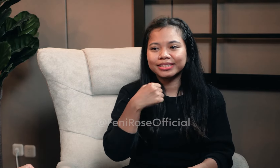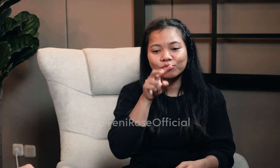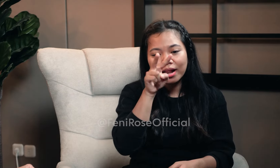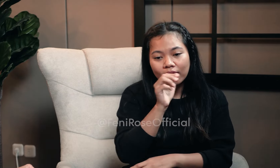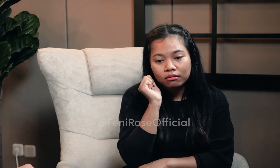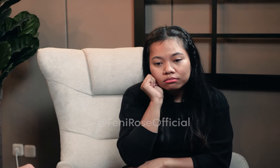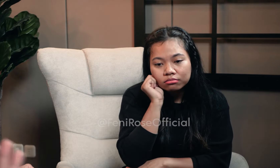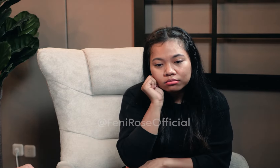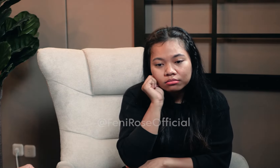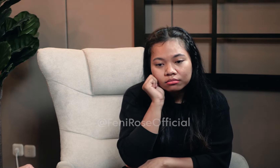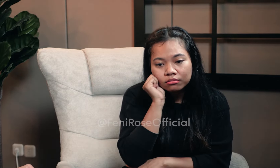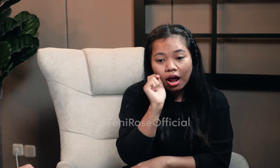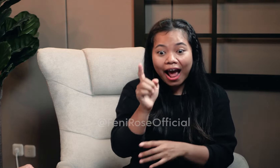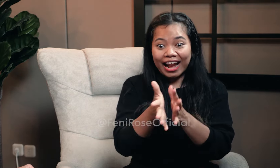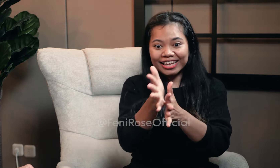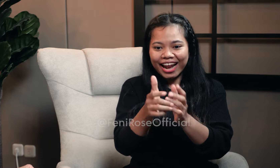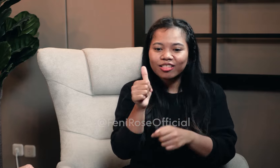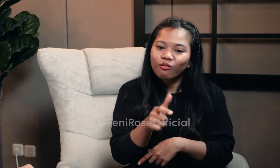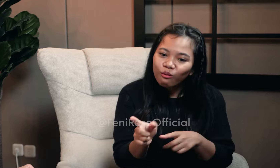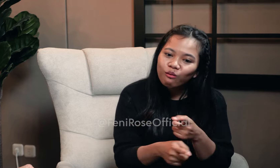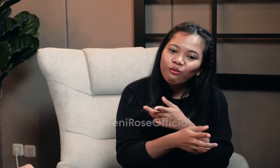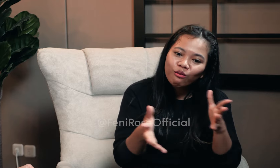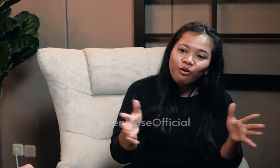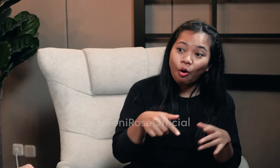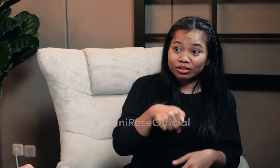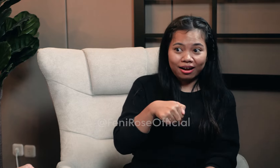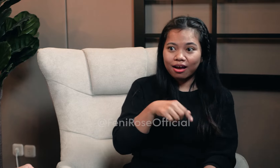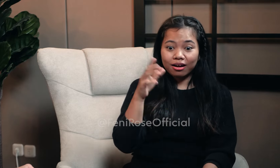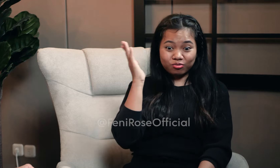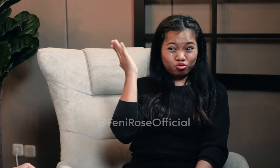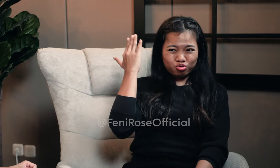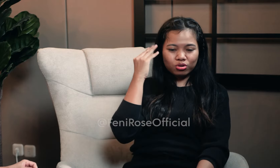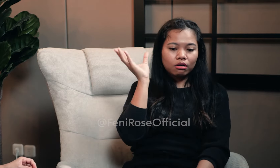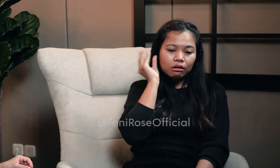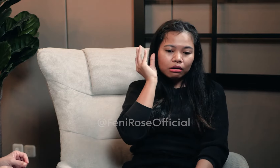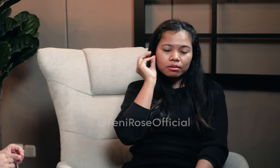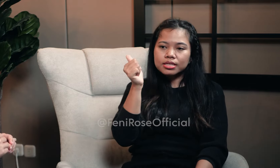musik saya yang dengar yang saya dengarkan dulu kayak gitu oh seperti ini